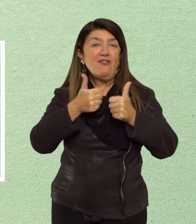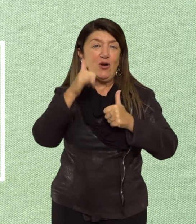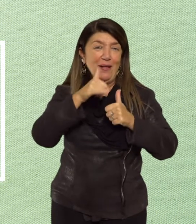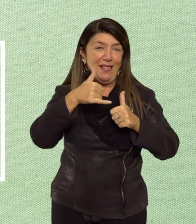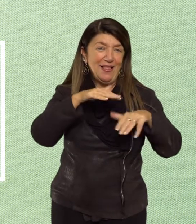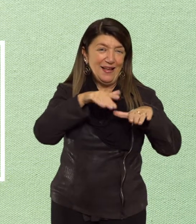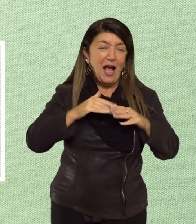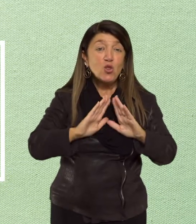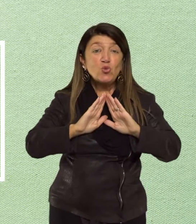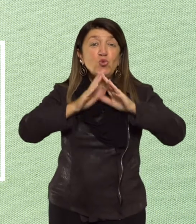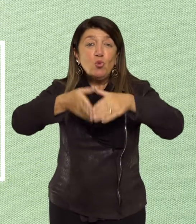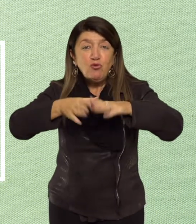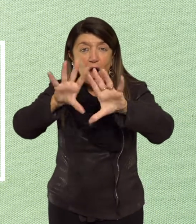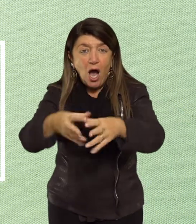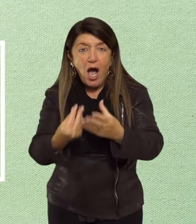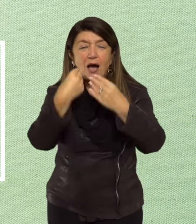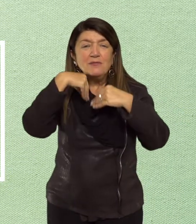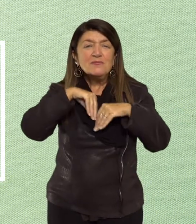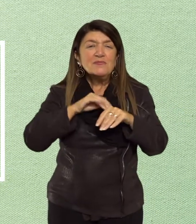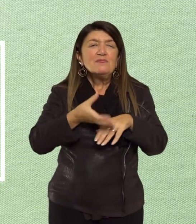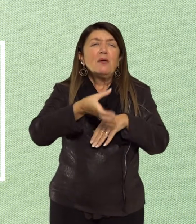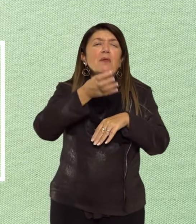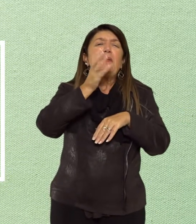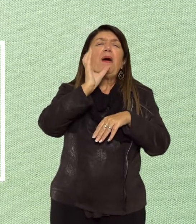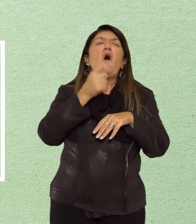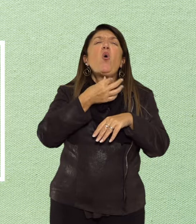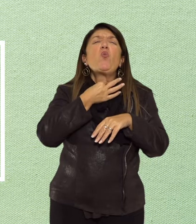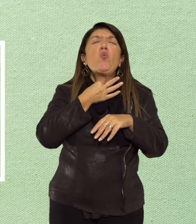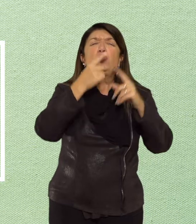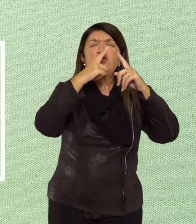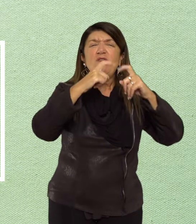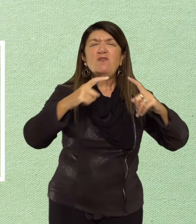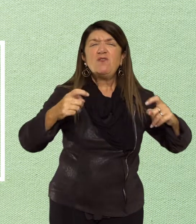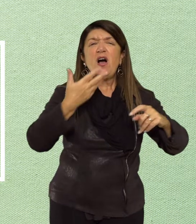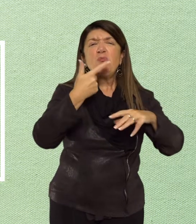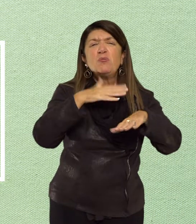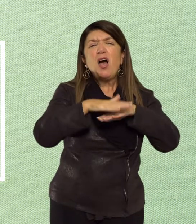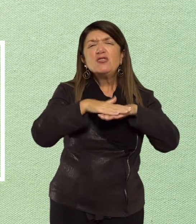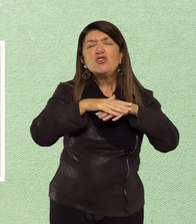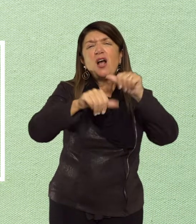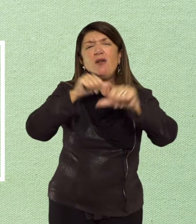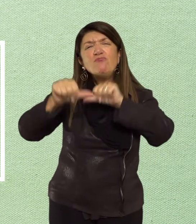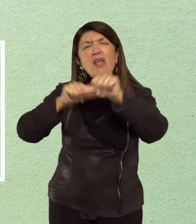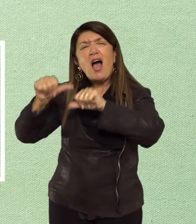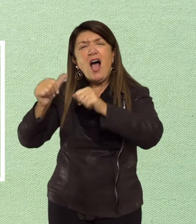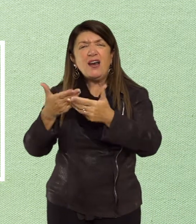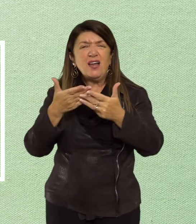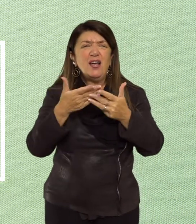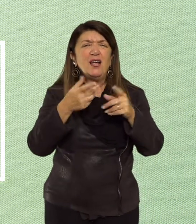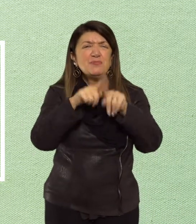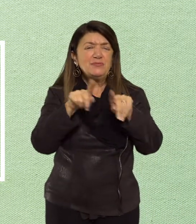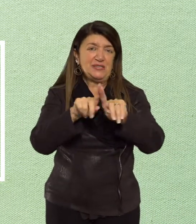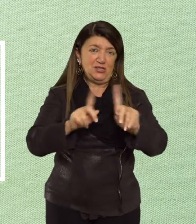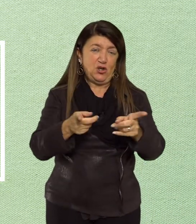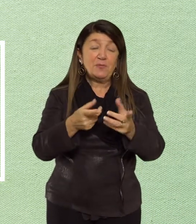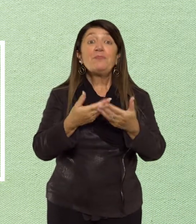sperimentare, cambiare, magari ogni tanto trovo qualche gusto un po' strano, allora mi ci tuffo dentro e dico proviamo. Allora,